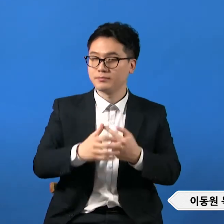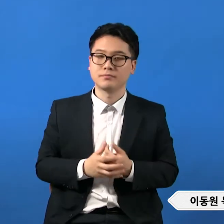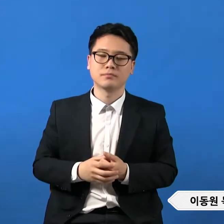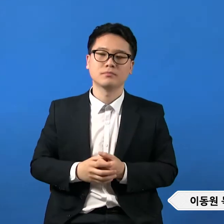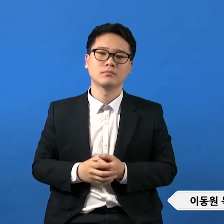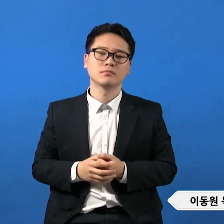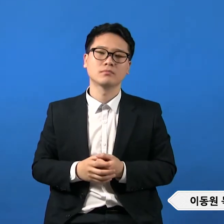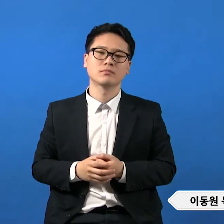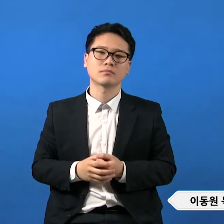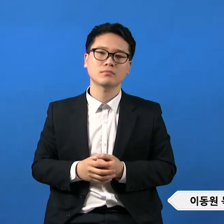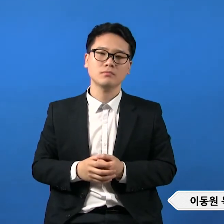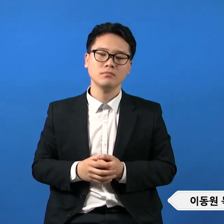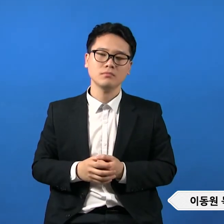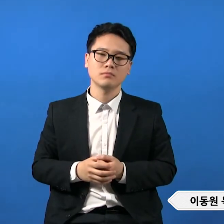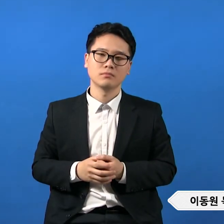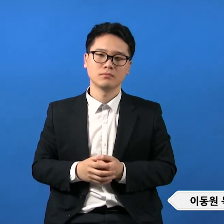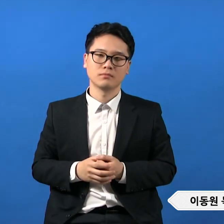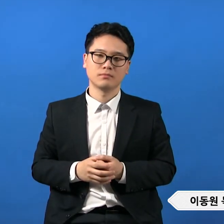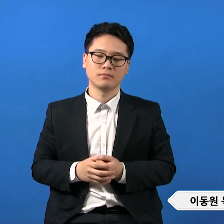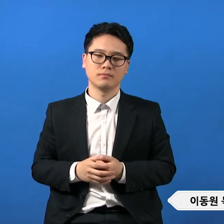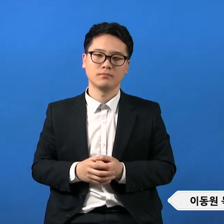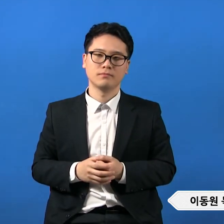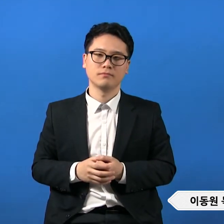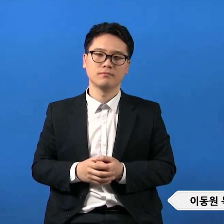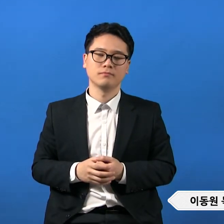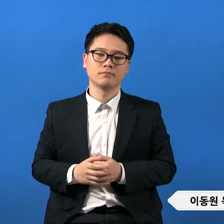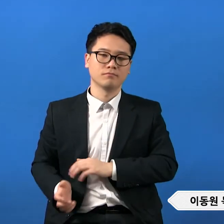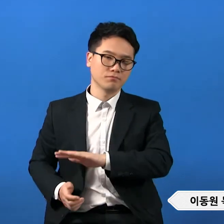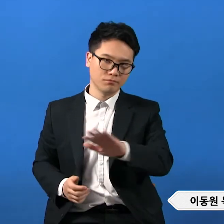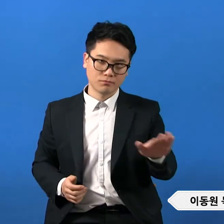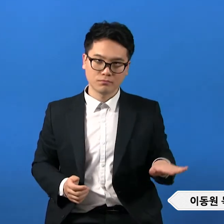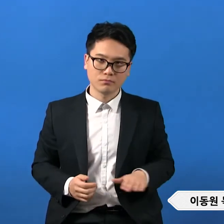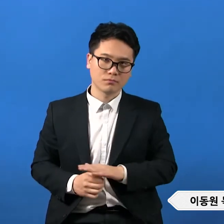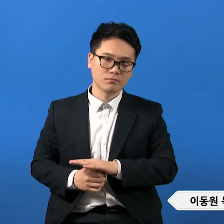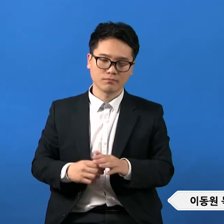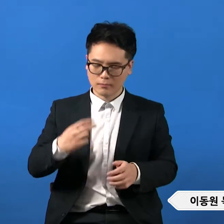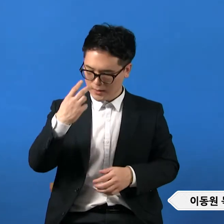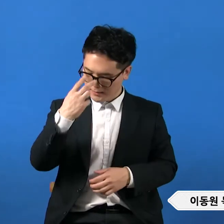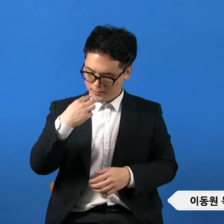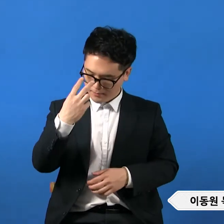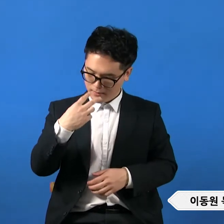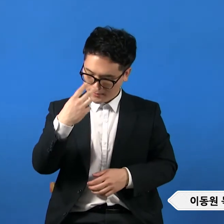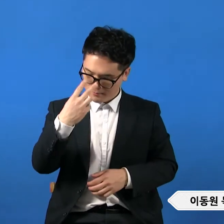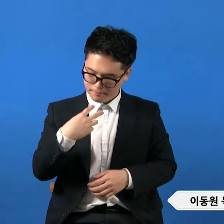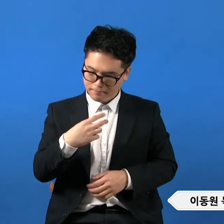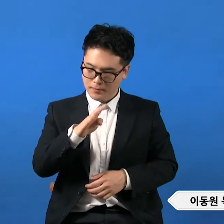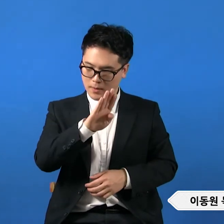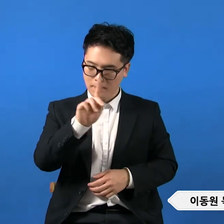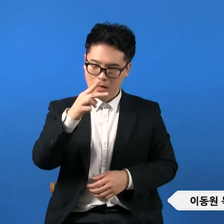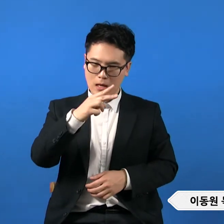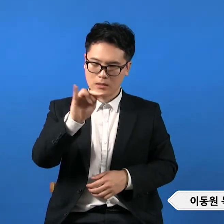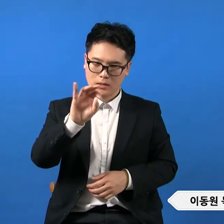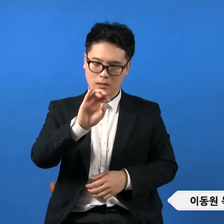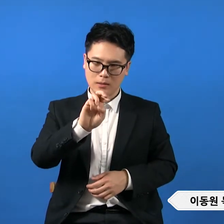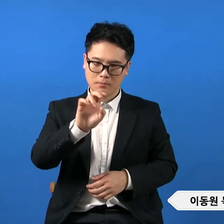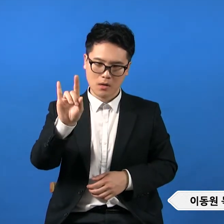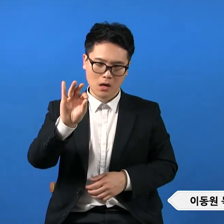자, 우리 그 소경 시각장애인